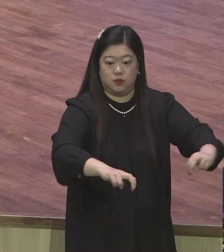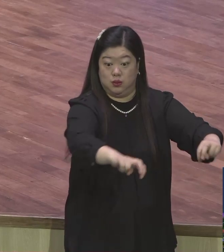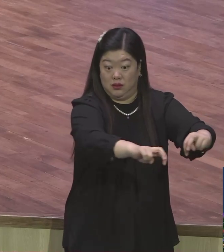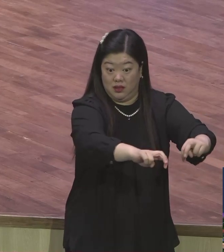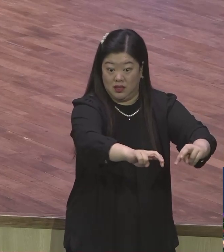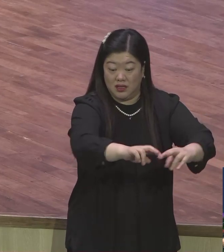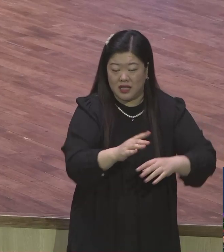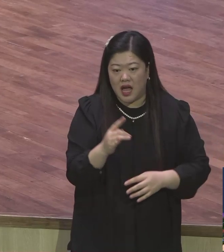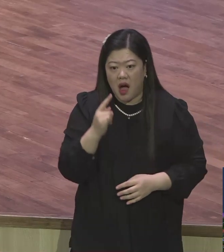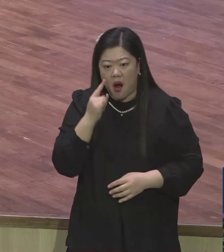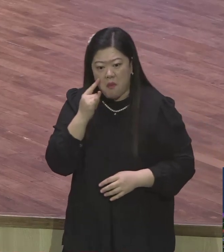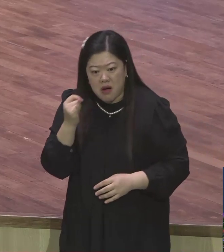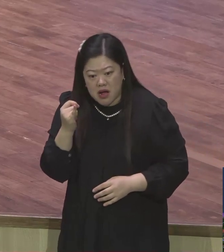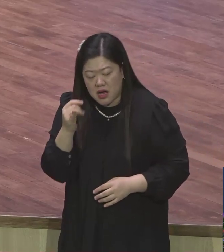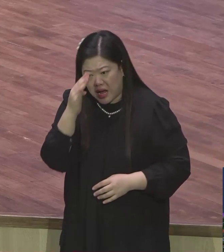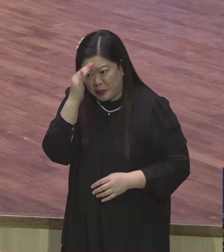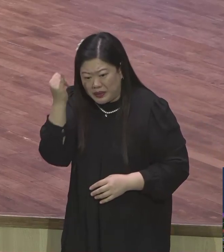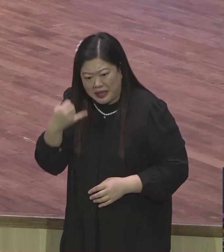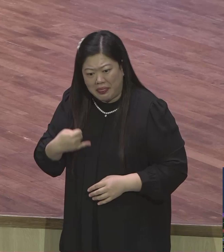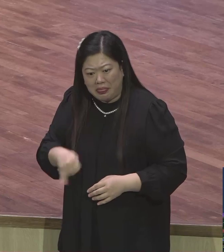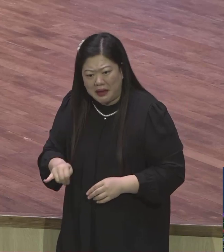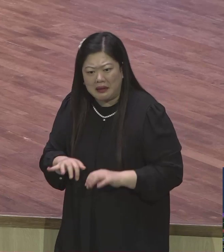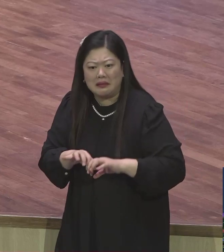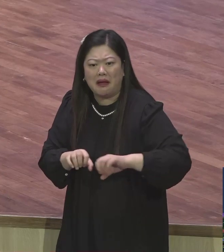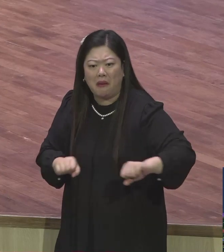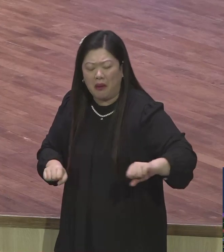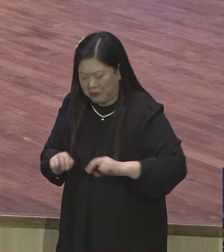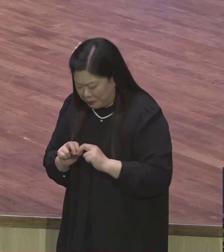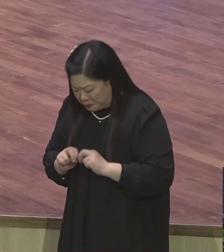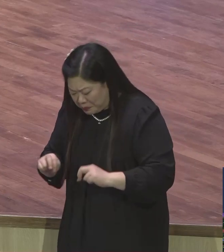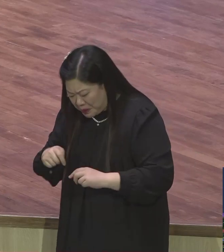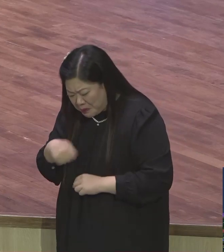이 저 어머니 다 바닥에서. 우리 때문에도 그런데 뭐.